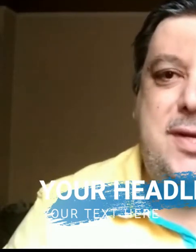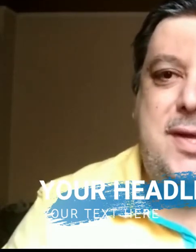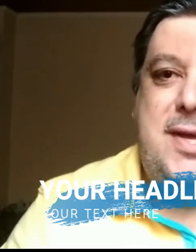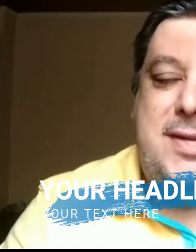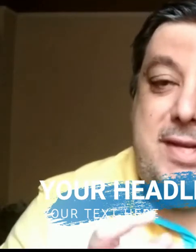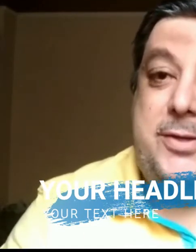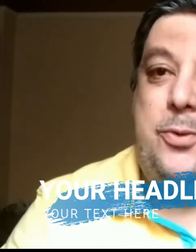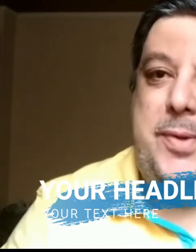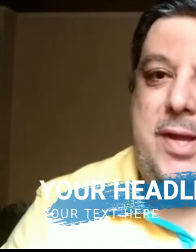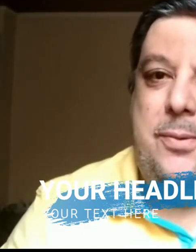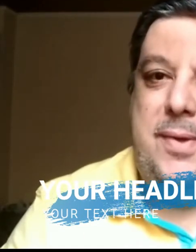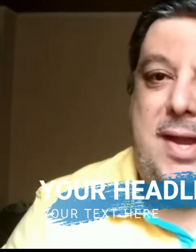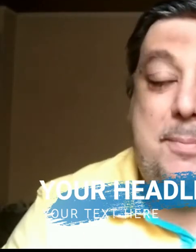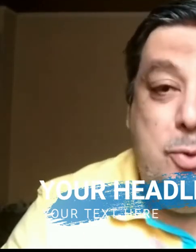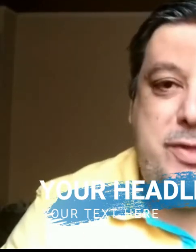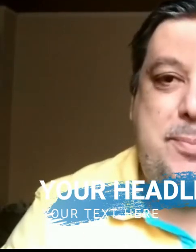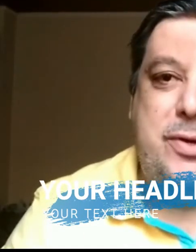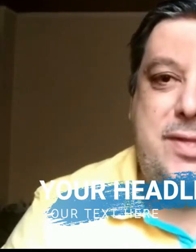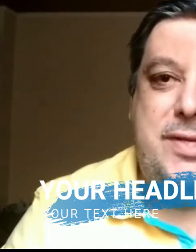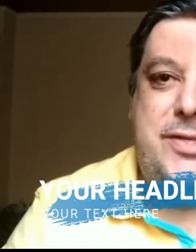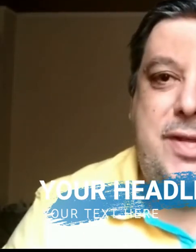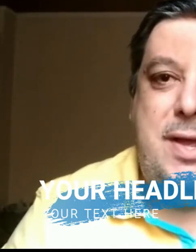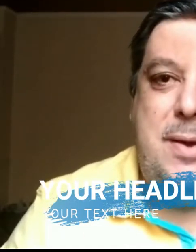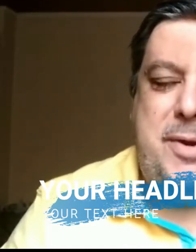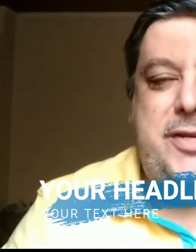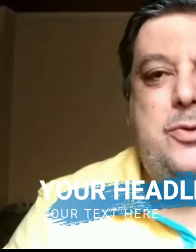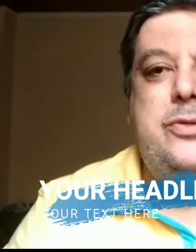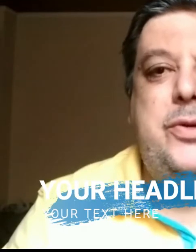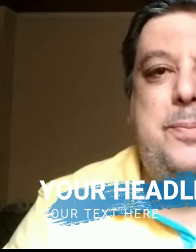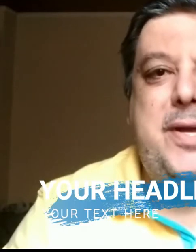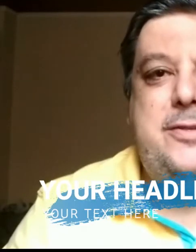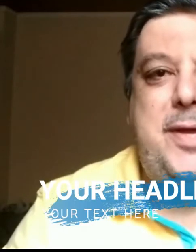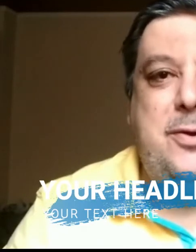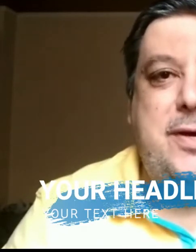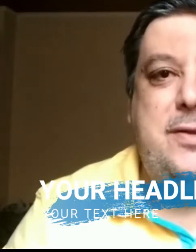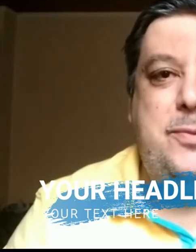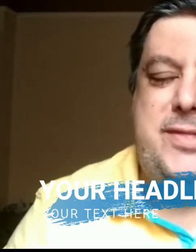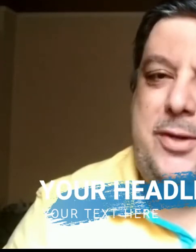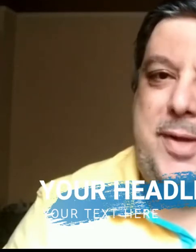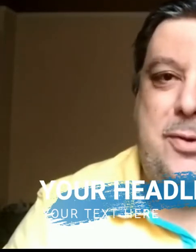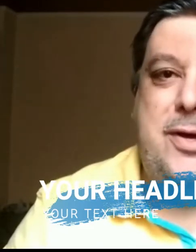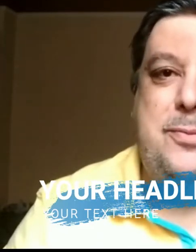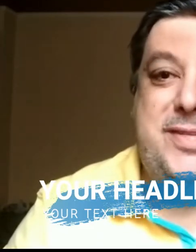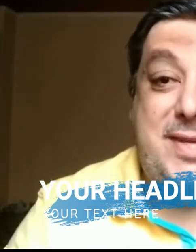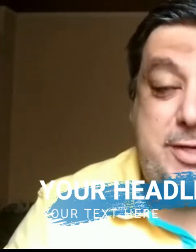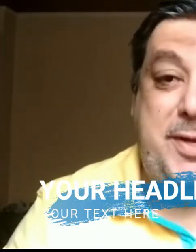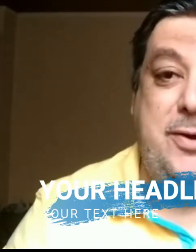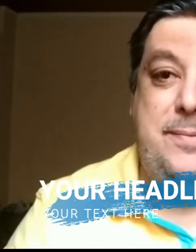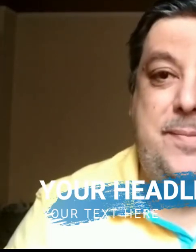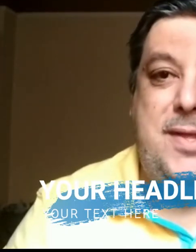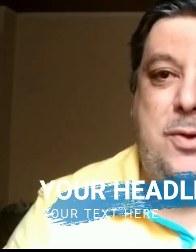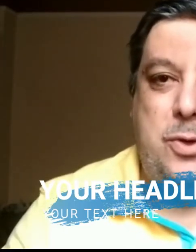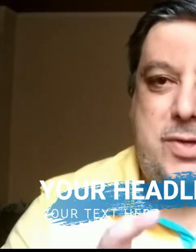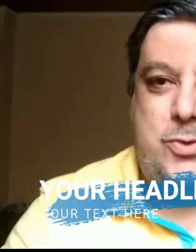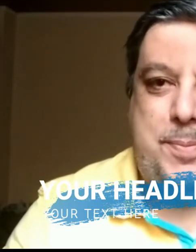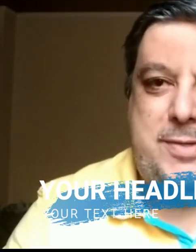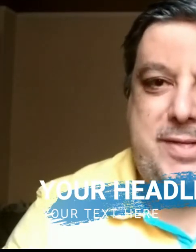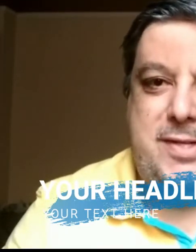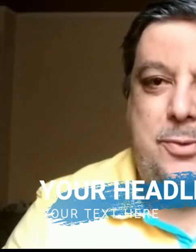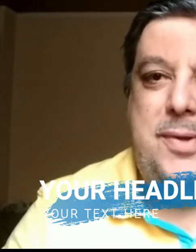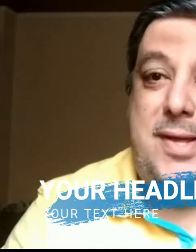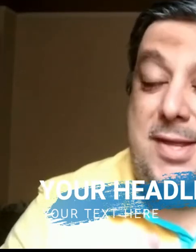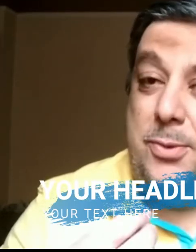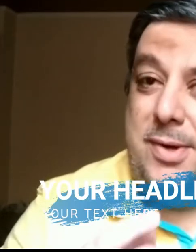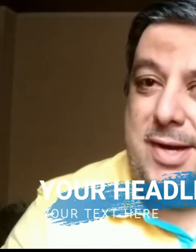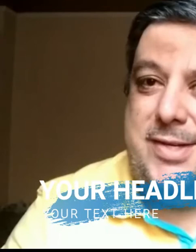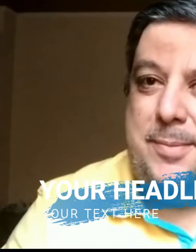conta deixe sua opinião é muito importante para a gente construir um país melhor um estado melhor na cidade melhor quanto à sua participação